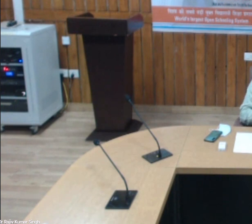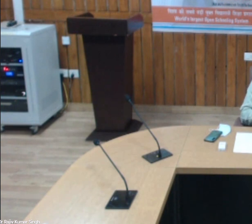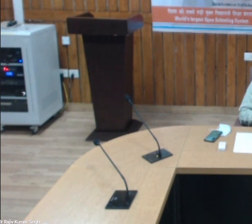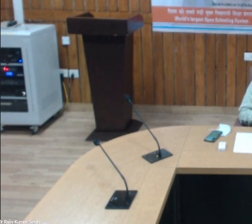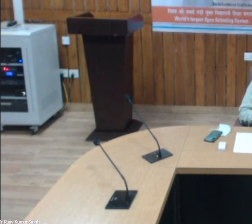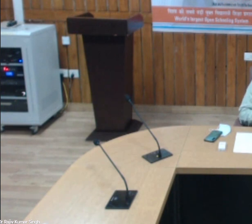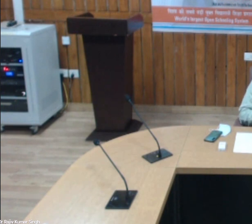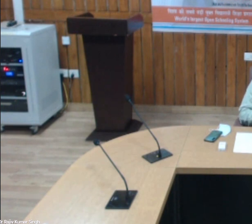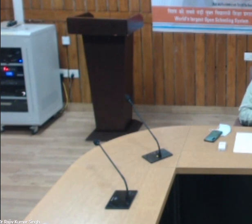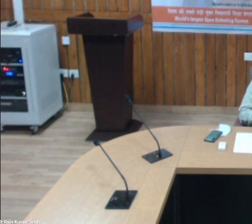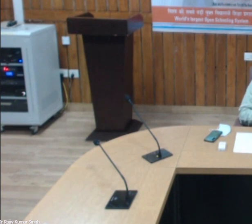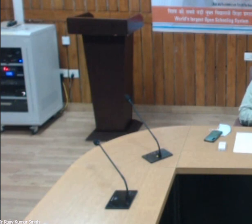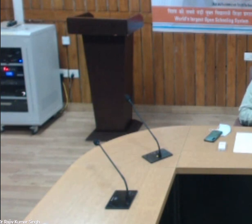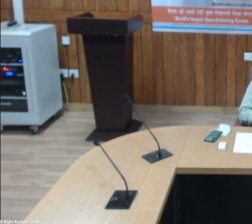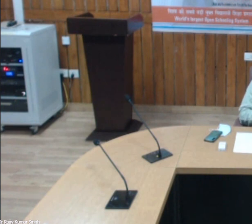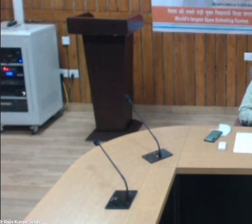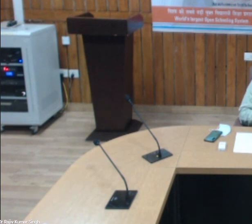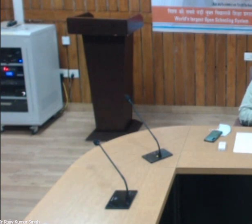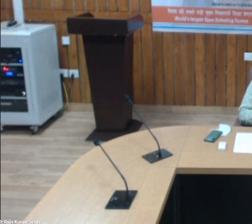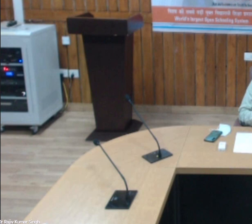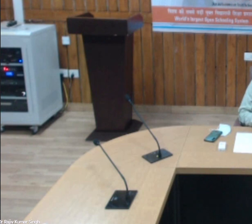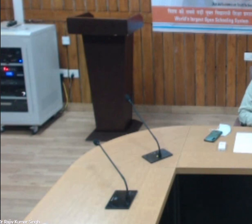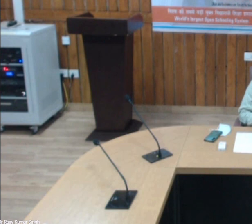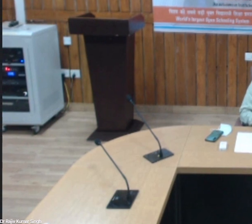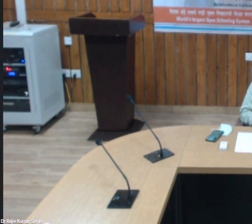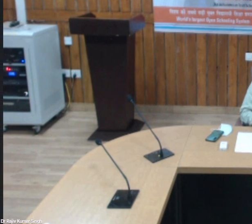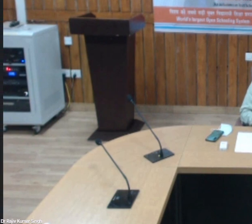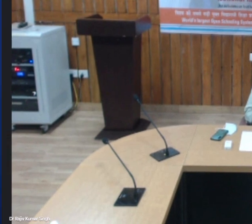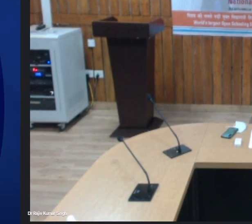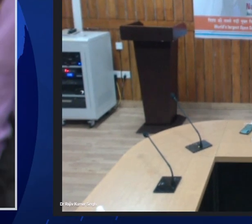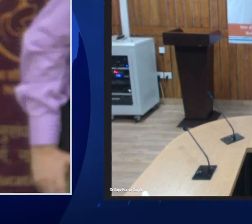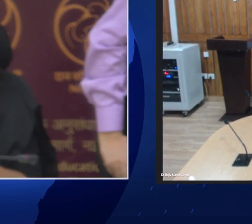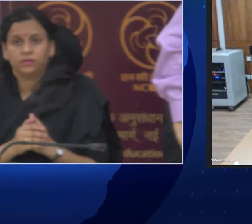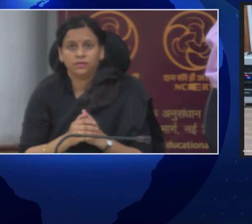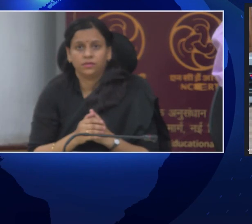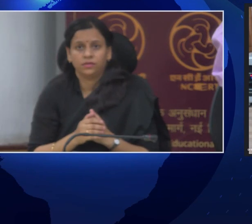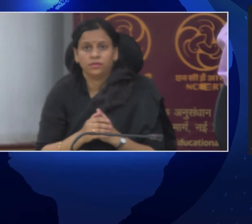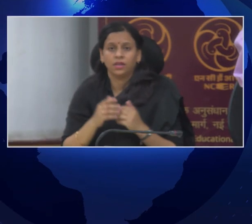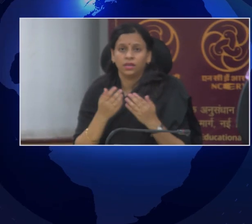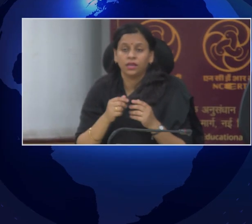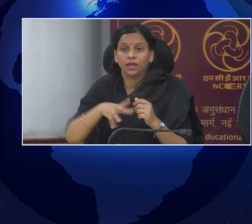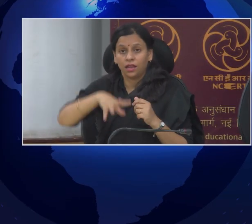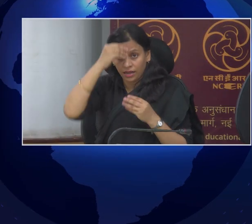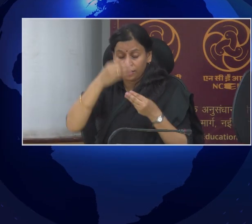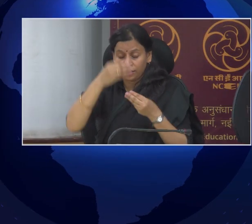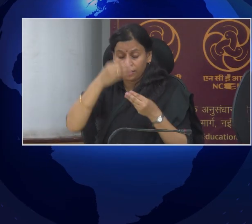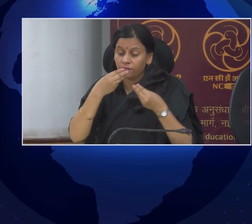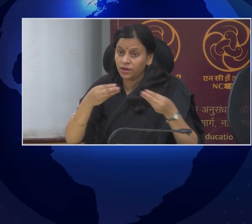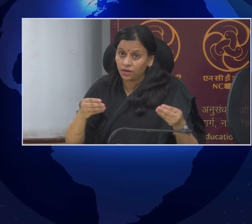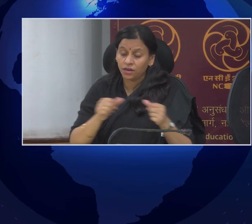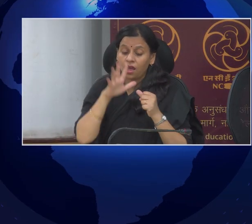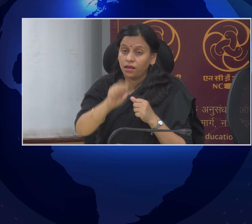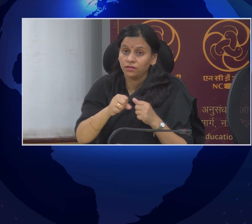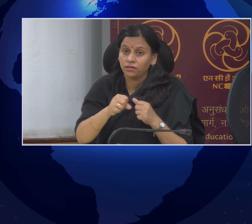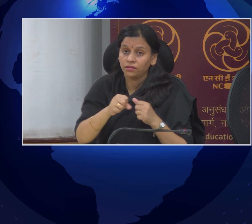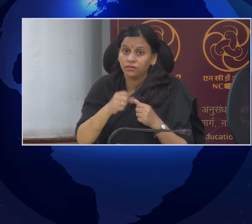लर्निंग कंटेंट है वो लर्निंग कंटेंट एक्सेसिबल हो। तो हमने जब लर्निंग कंटेंट को जब हमने